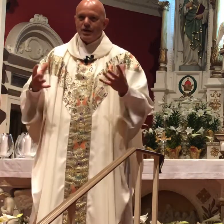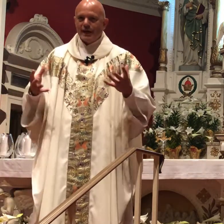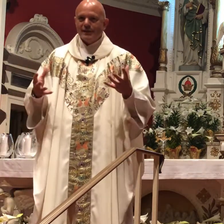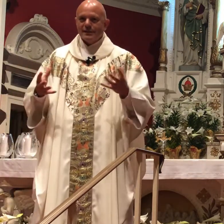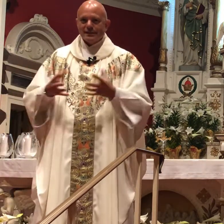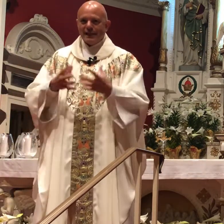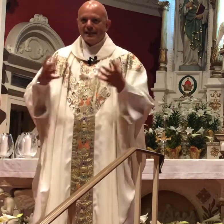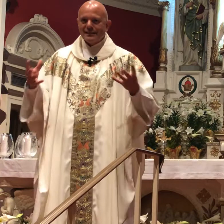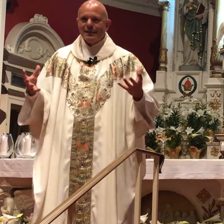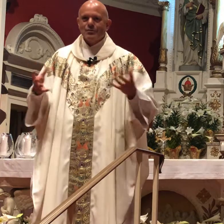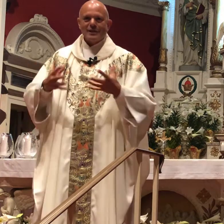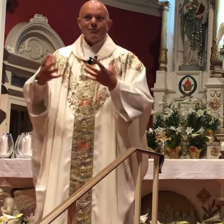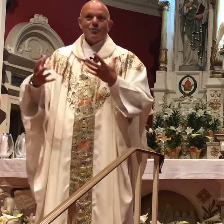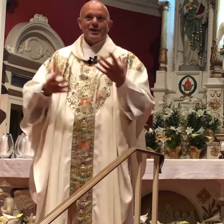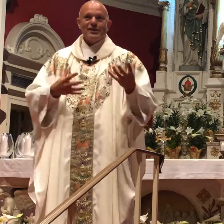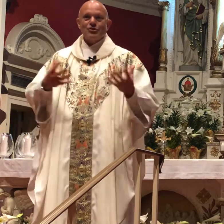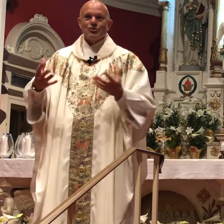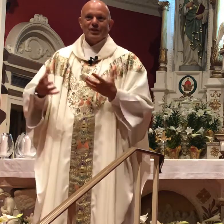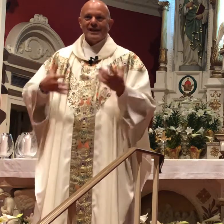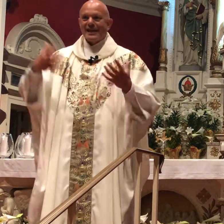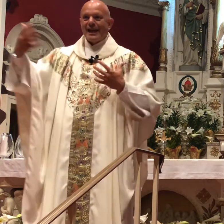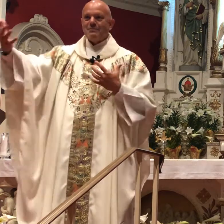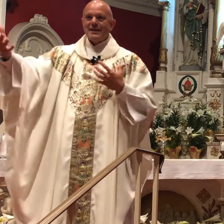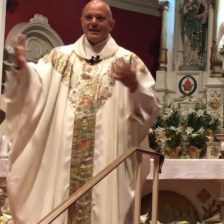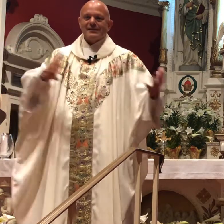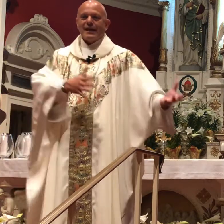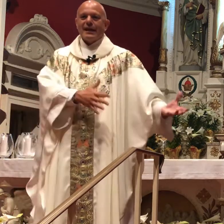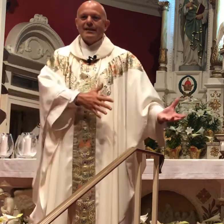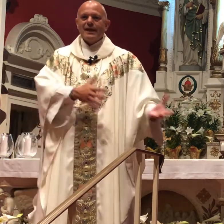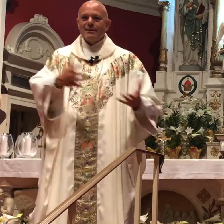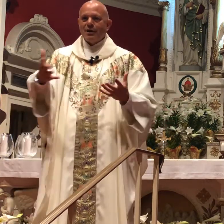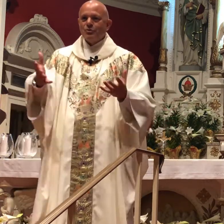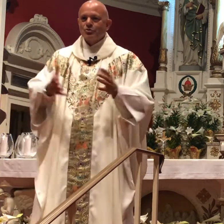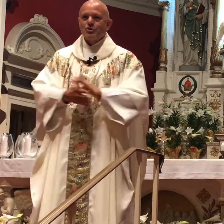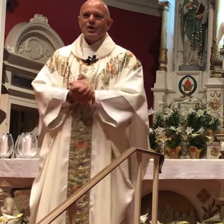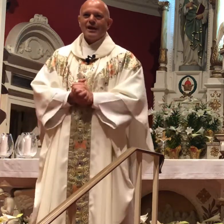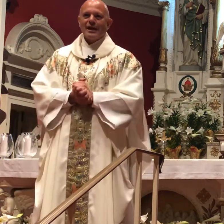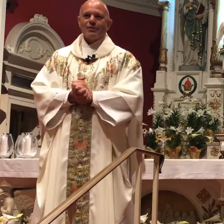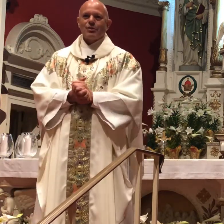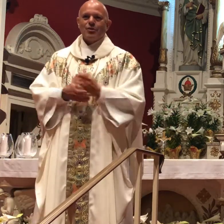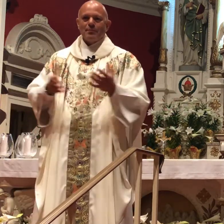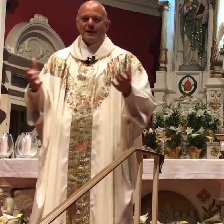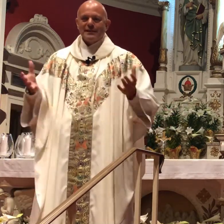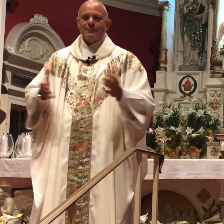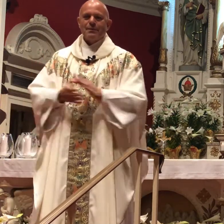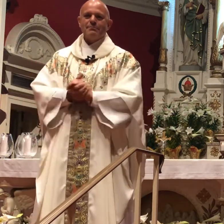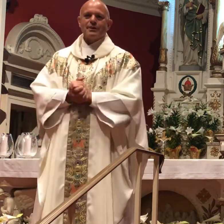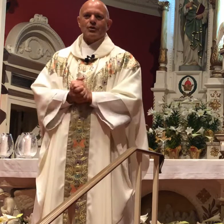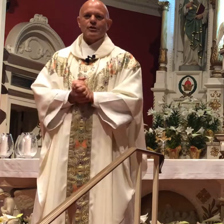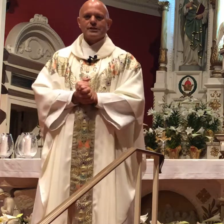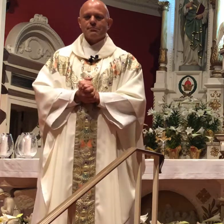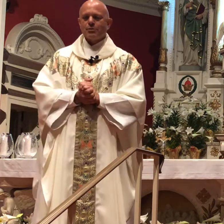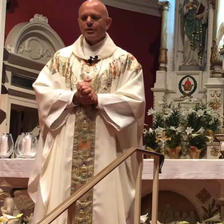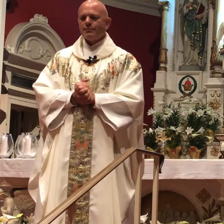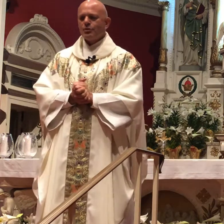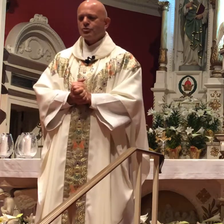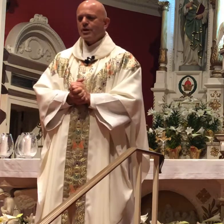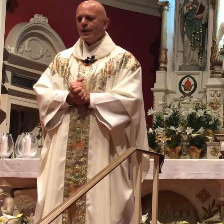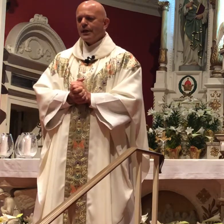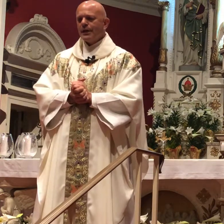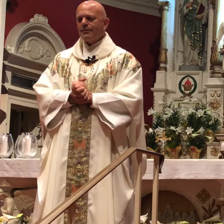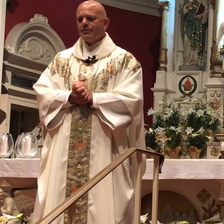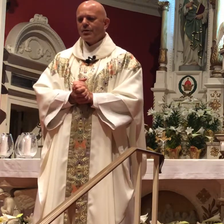a mucha gente, está activo, está moviéndose, camina, se queda en Emaús cuando parte el pan para los discípulos de